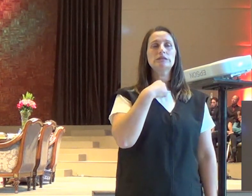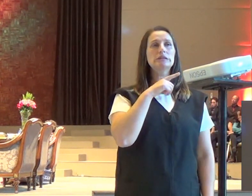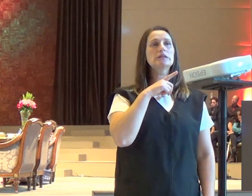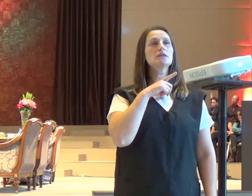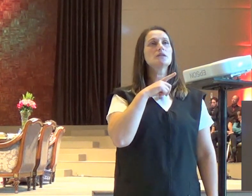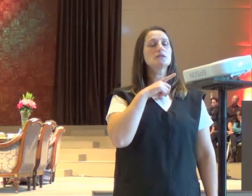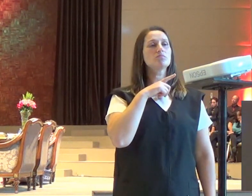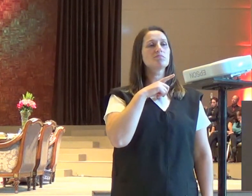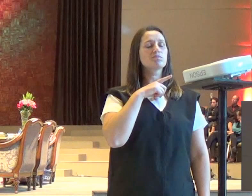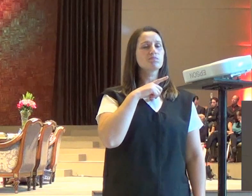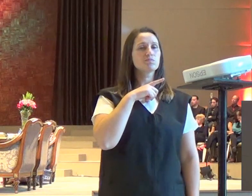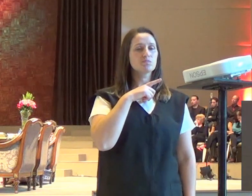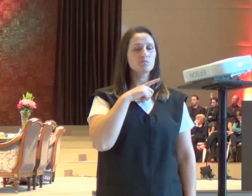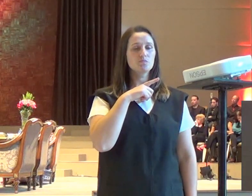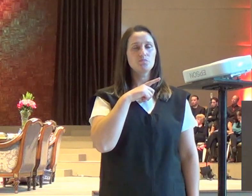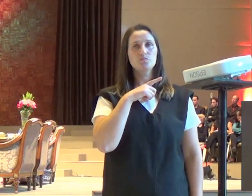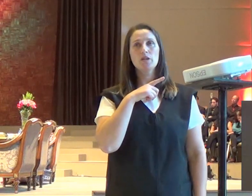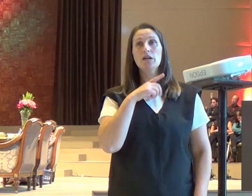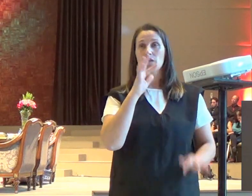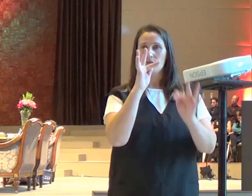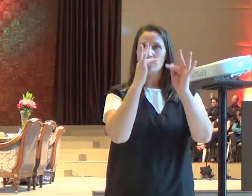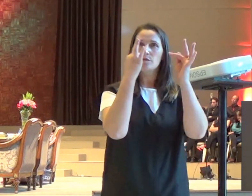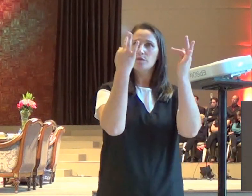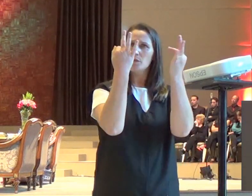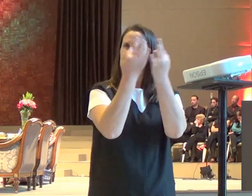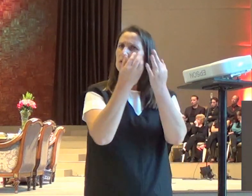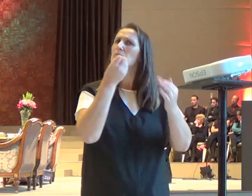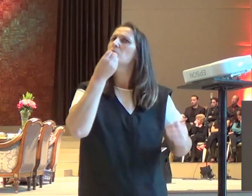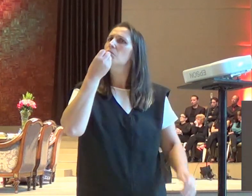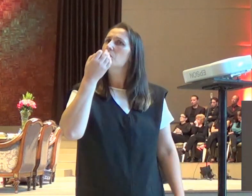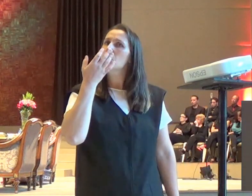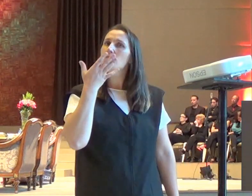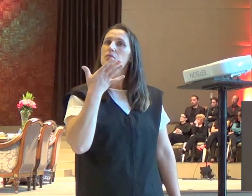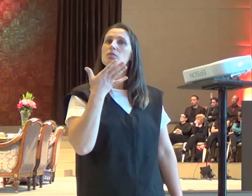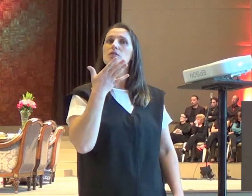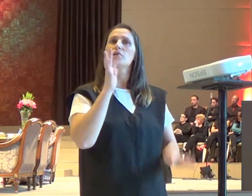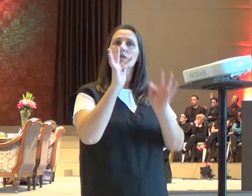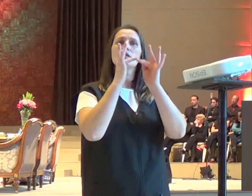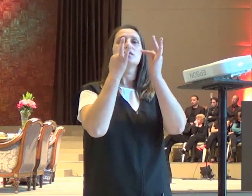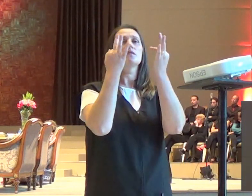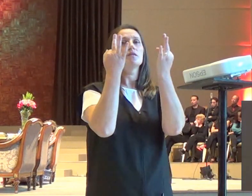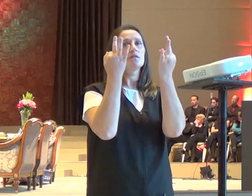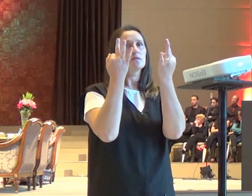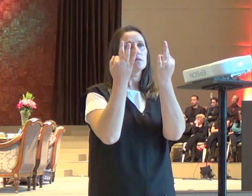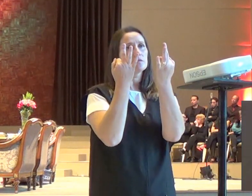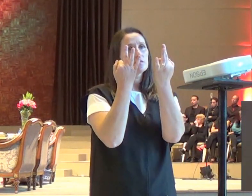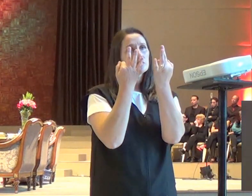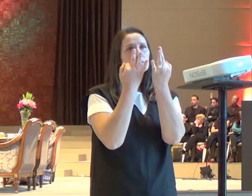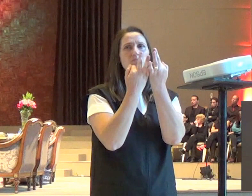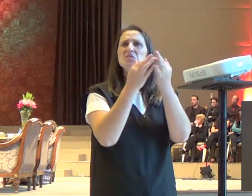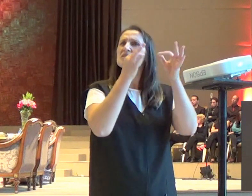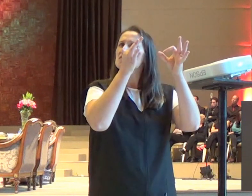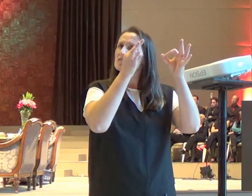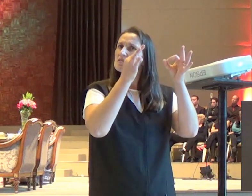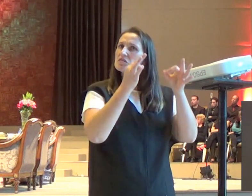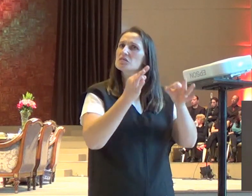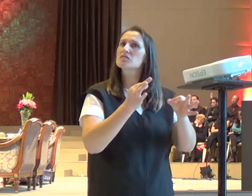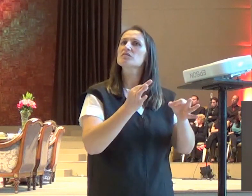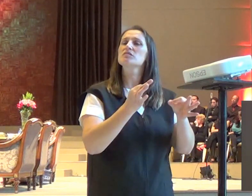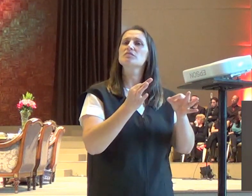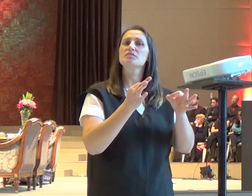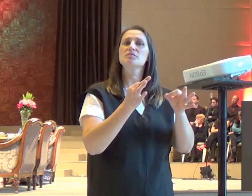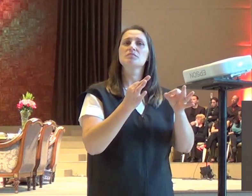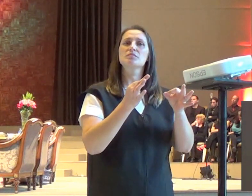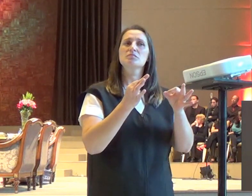inacreditável uma família de bem uma família relativamente bem estruturada